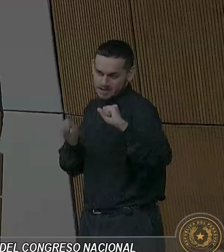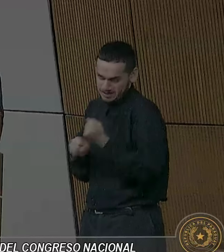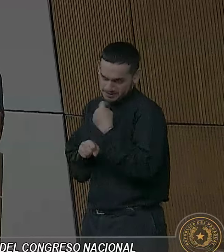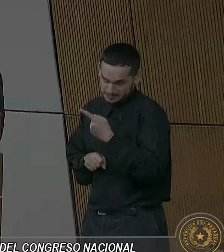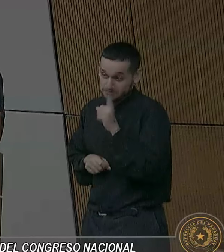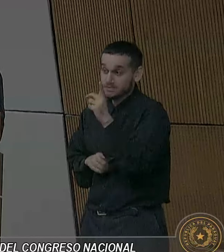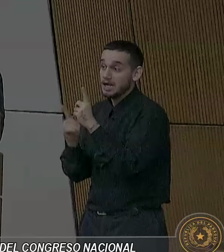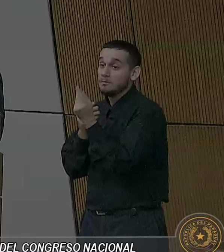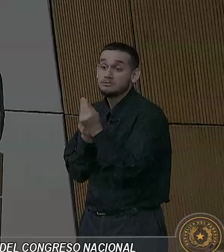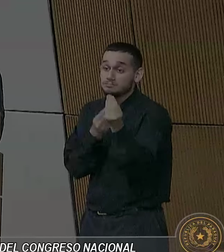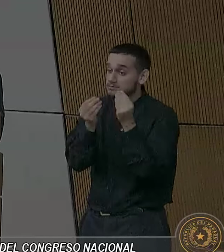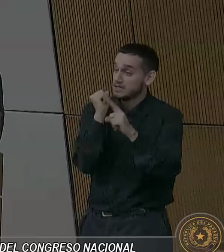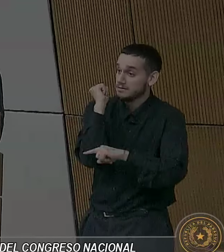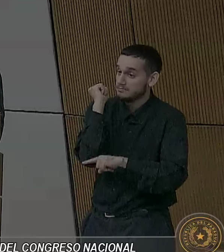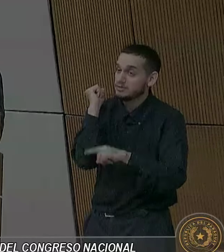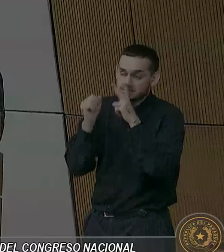empresa, ¿verdad?